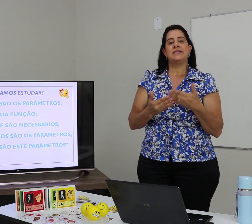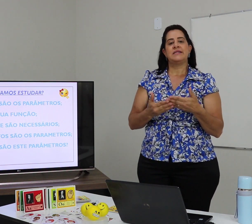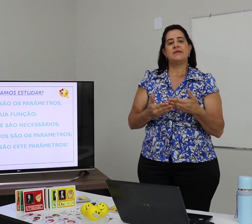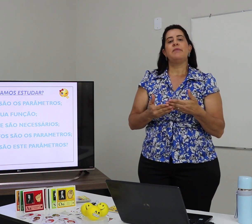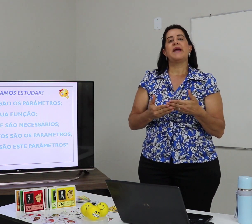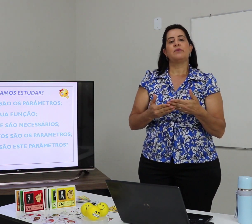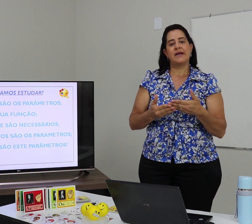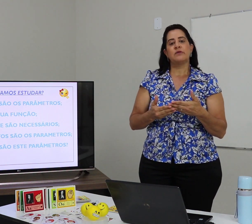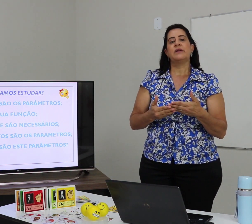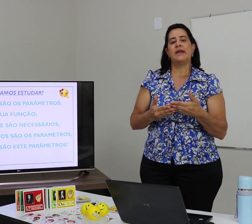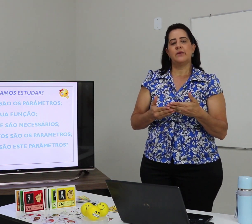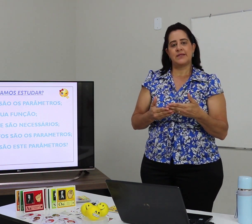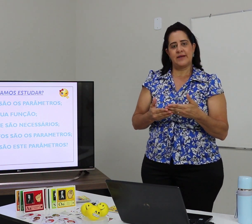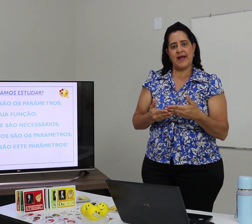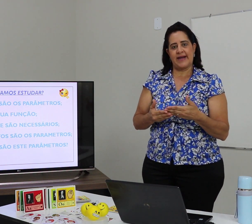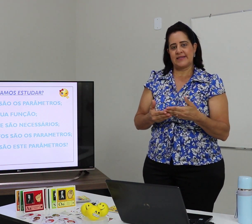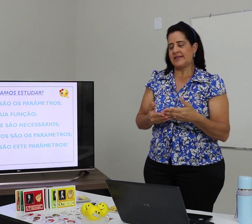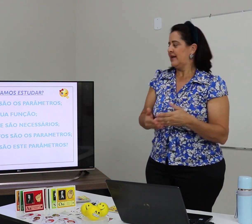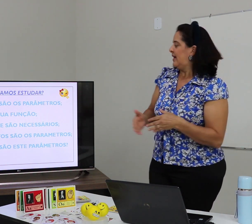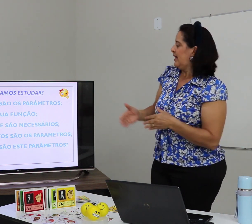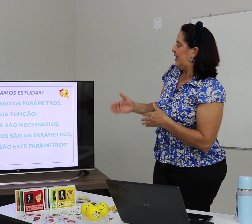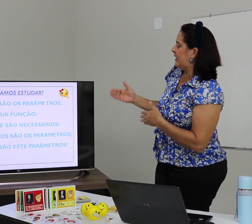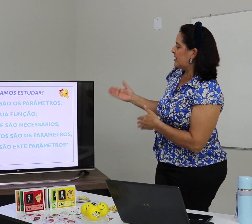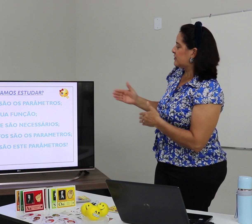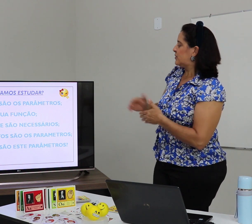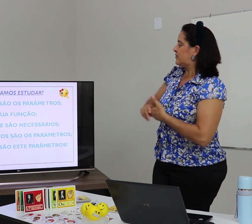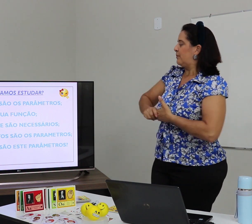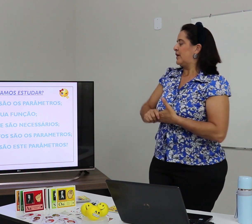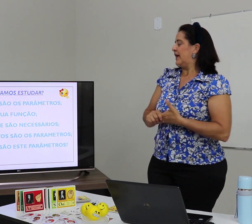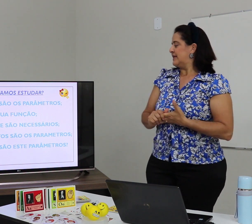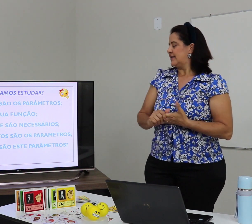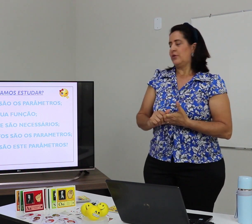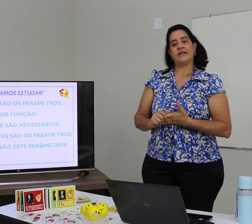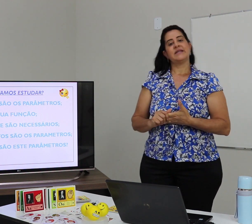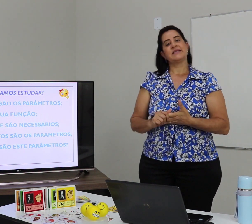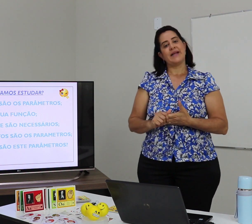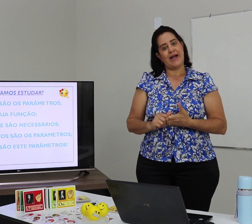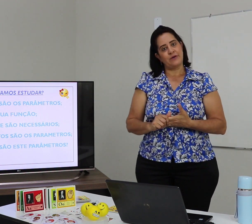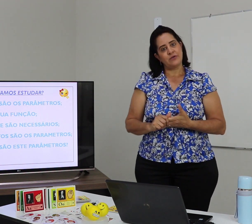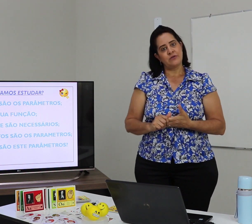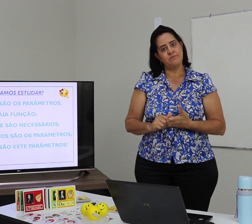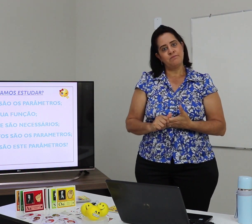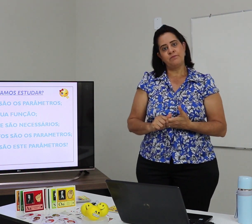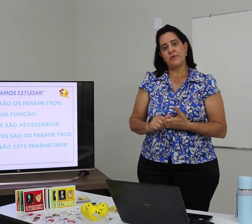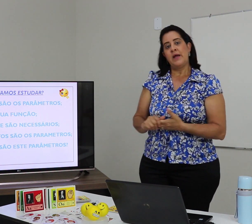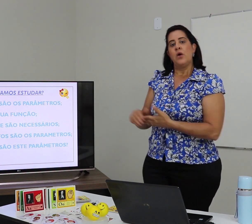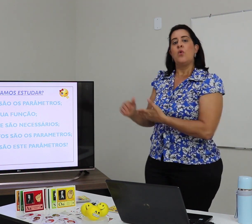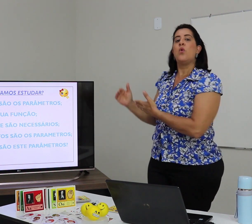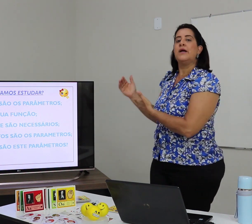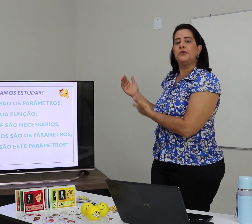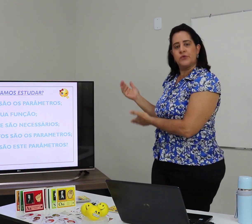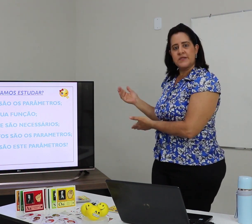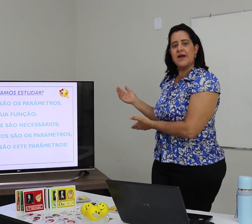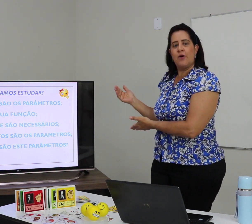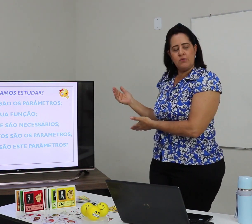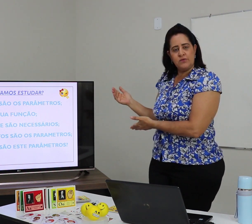eles desempenham dentro da língua de sinais. E nós vamos ver por que eles são necessários, quantos